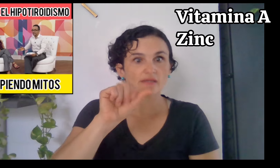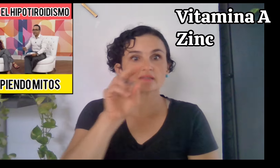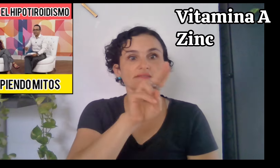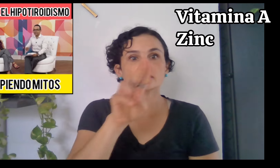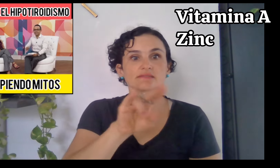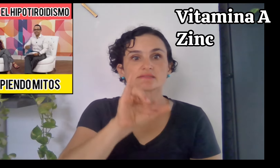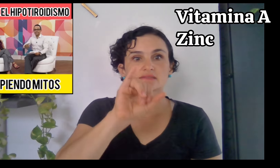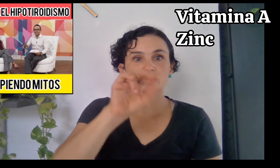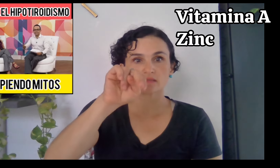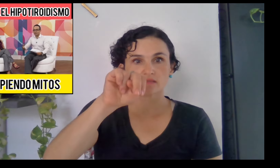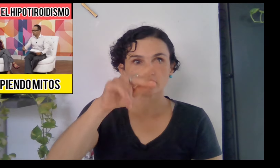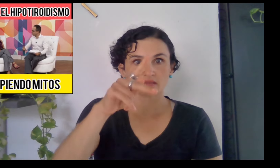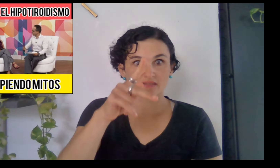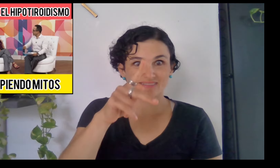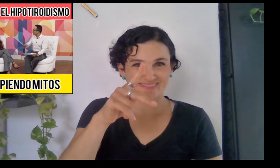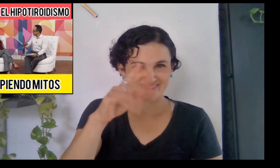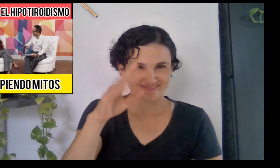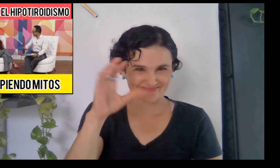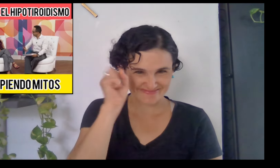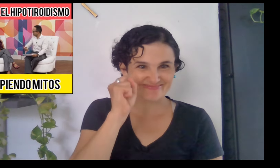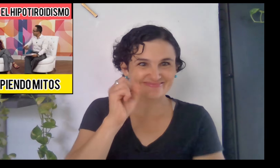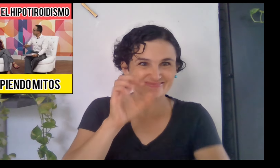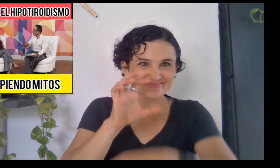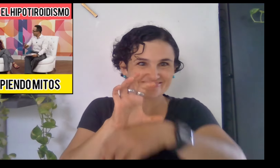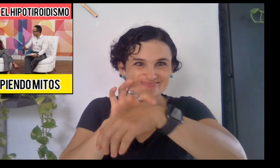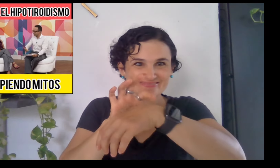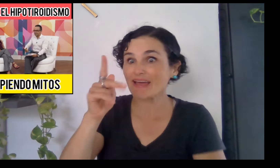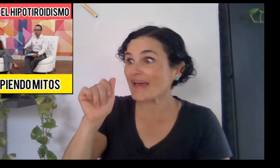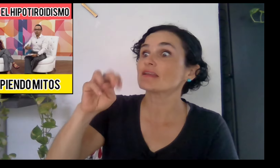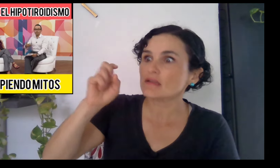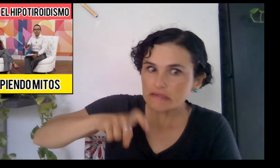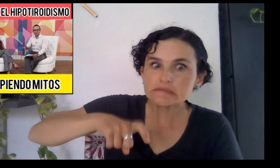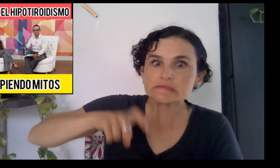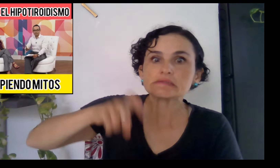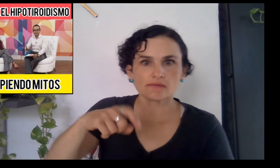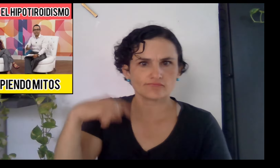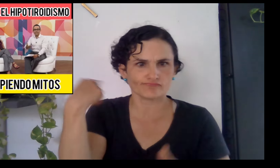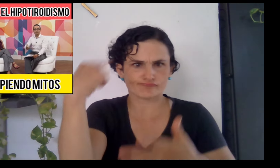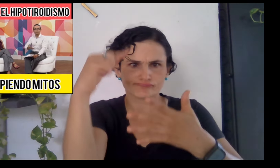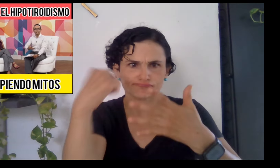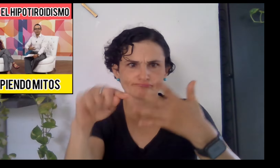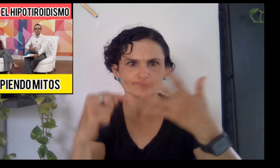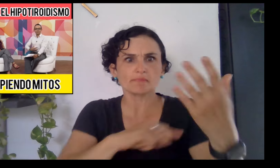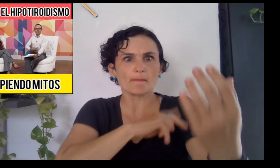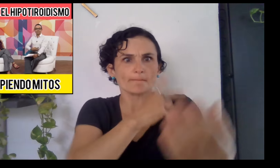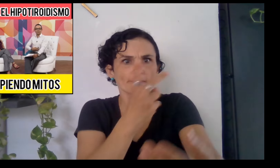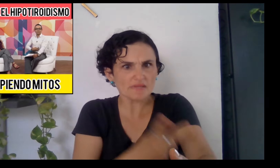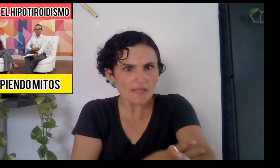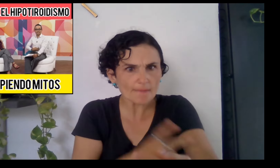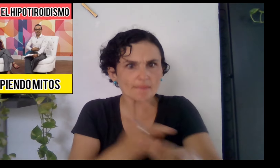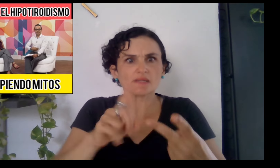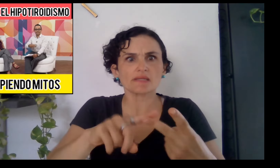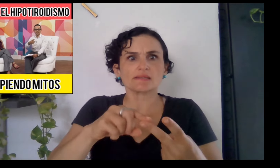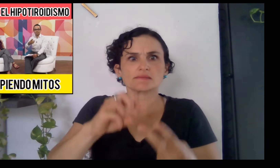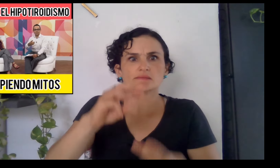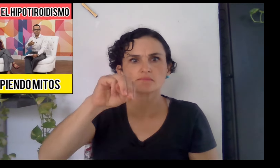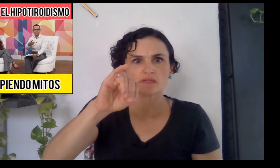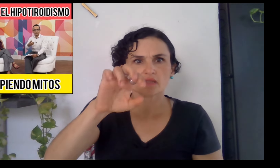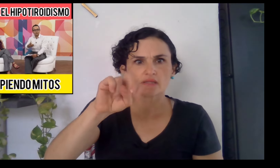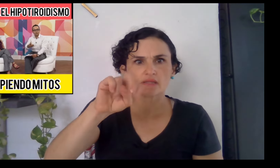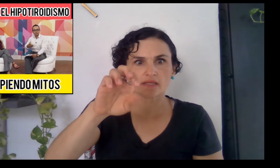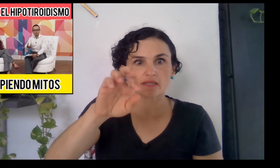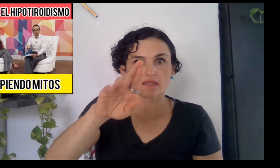doctora Caterine, se necesita un montón de vitaminas, nutrientes, minerales, oligoelementos que empiezan por la salud gastrointestinal. Es por